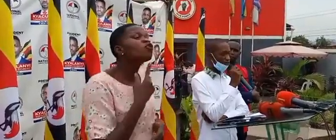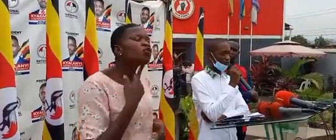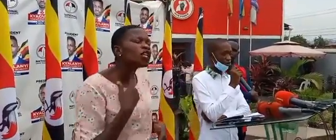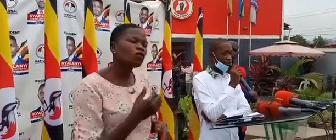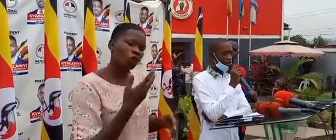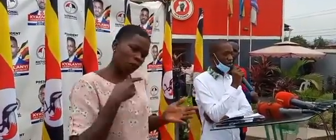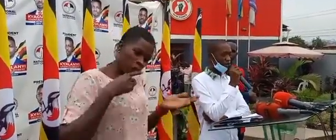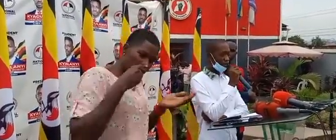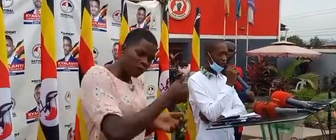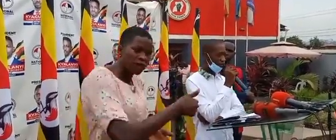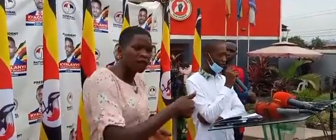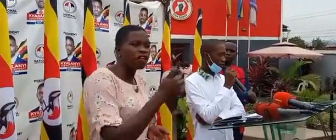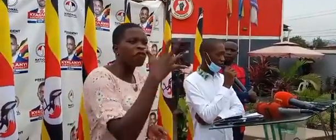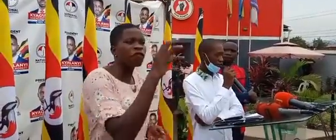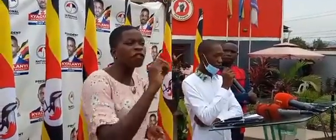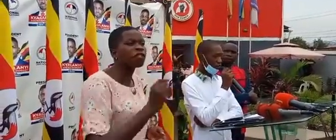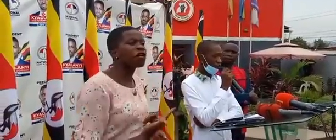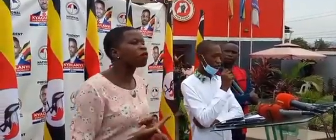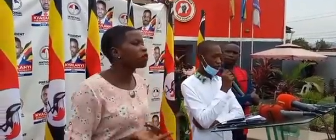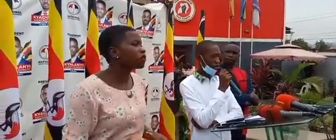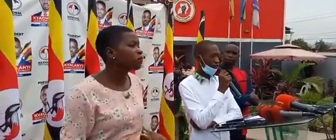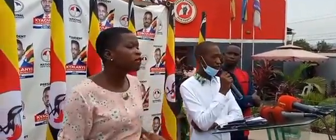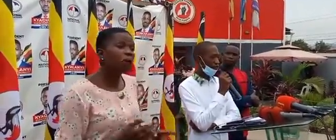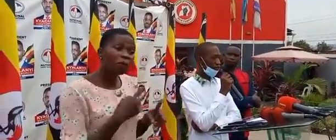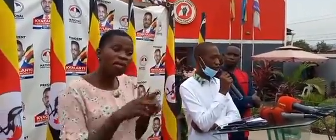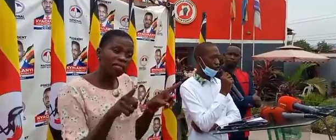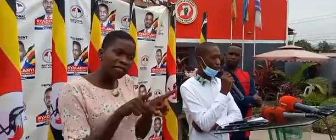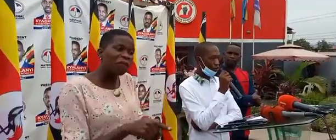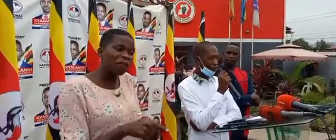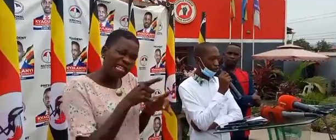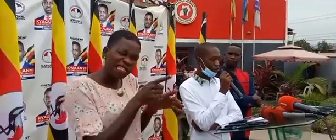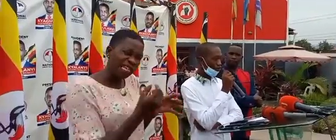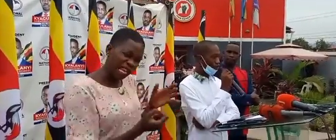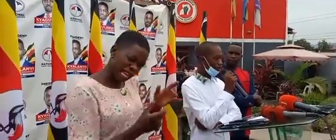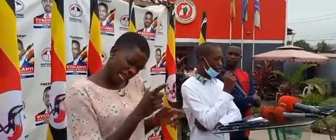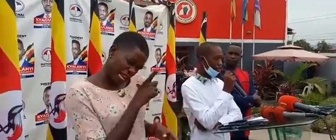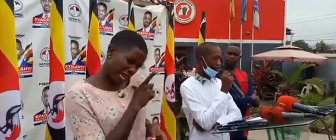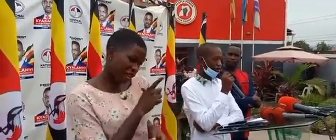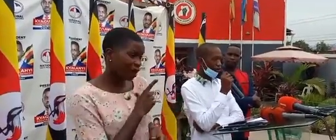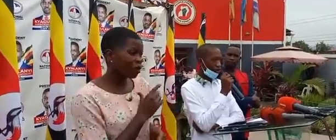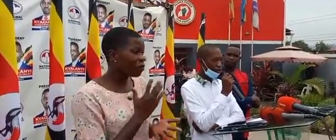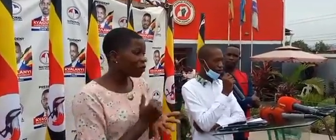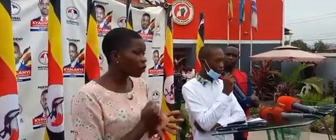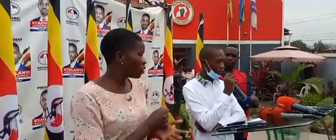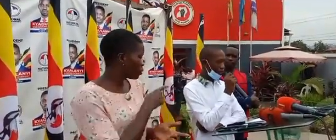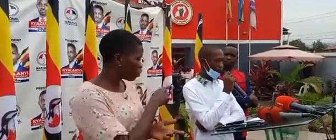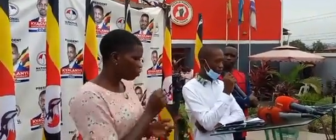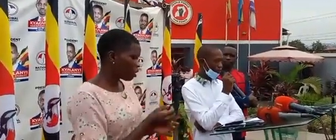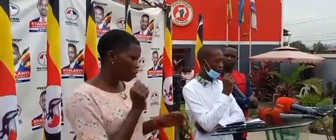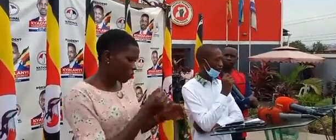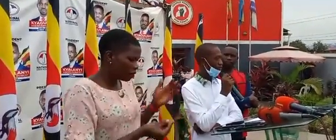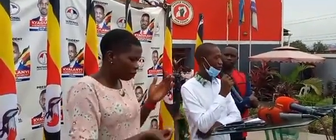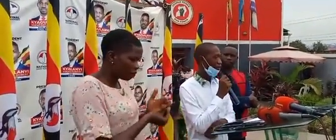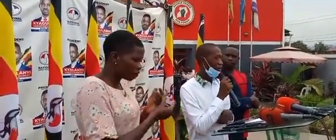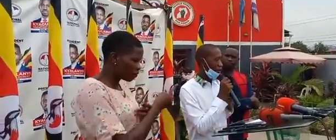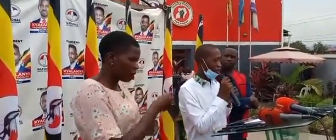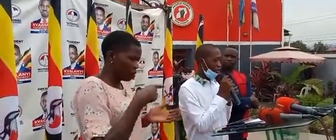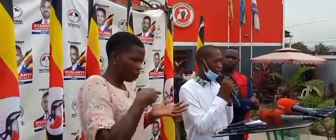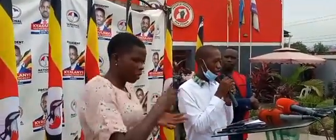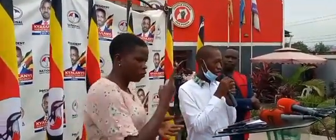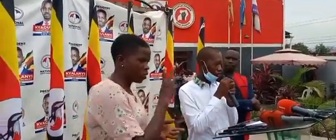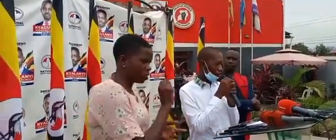etano atenga gubera mkisa jomuto akusa ku musirikale oyino mu emitwali ebiri